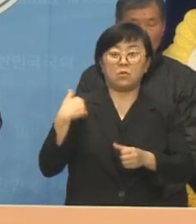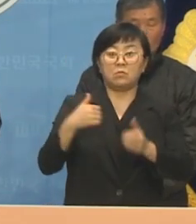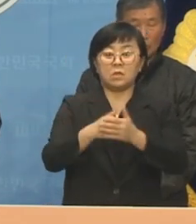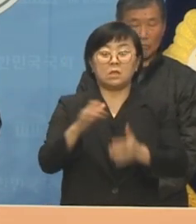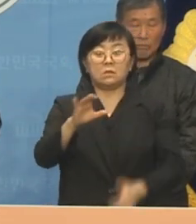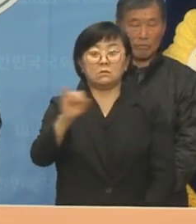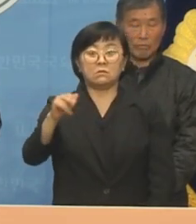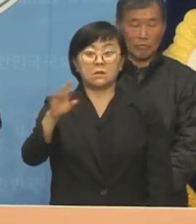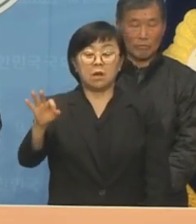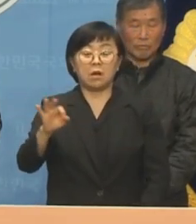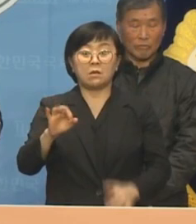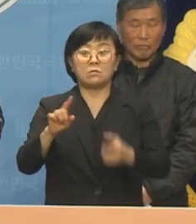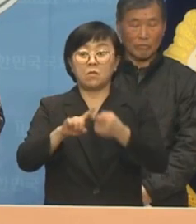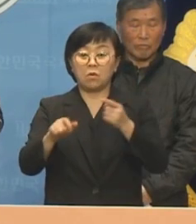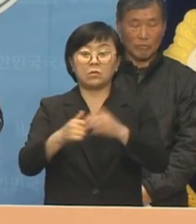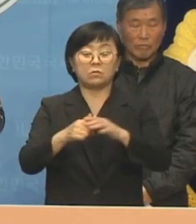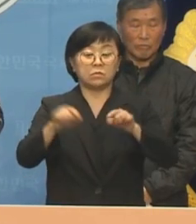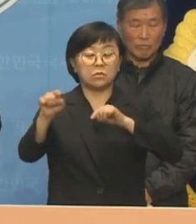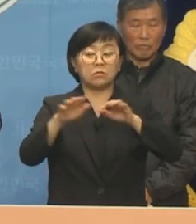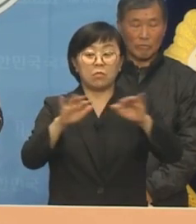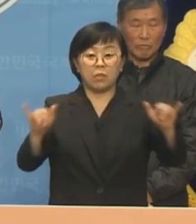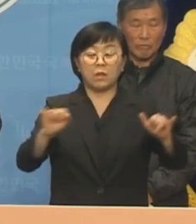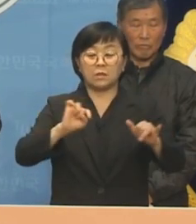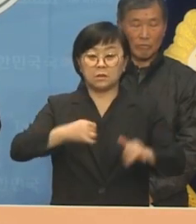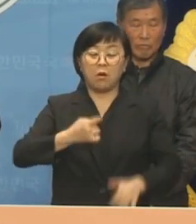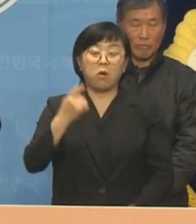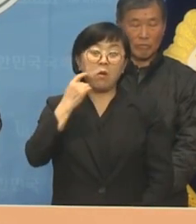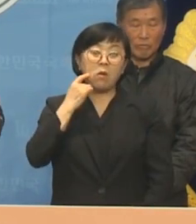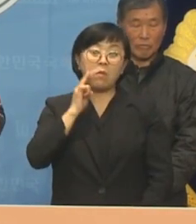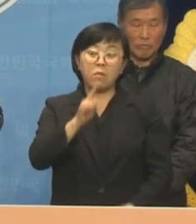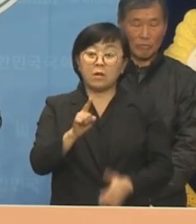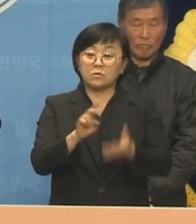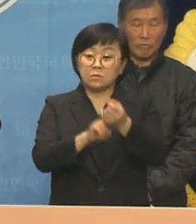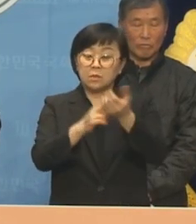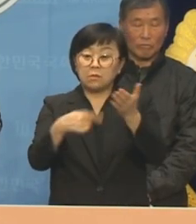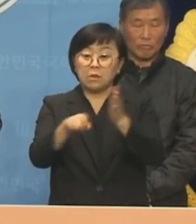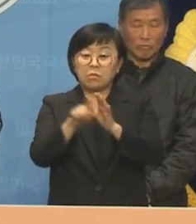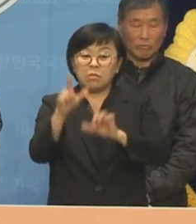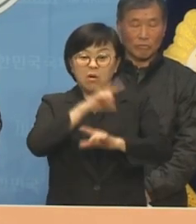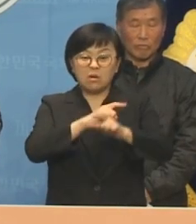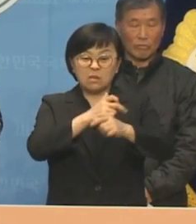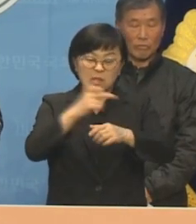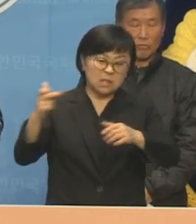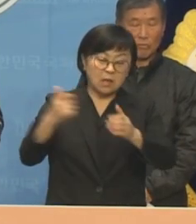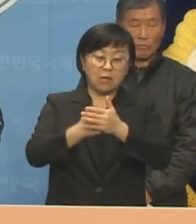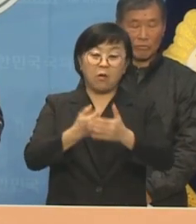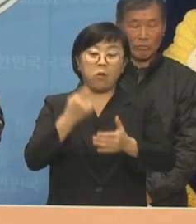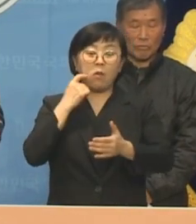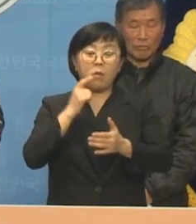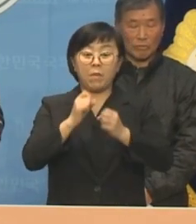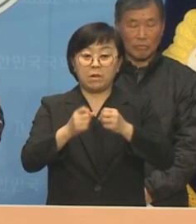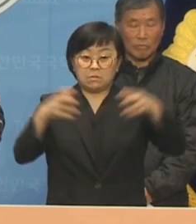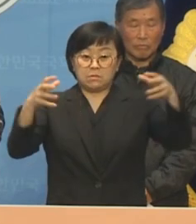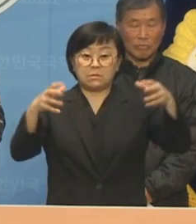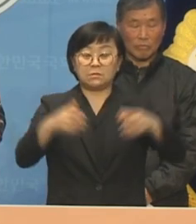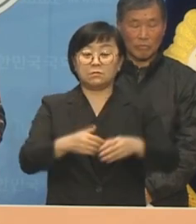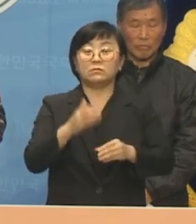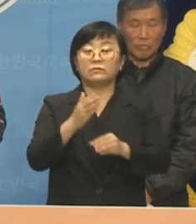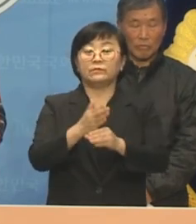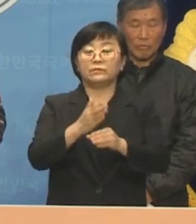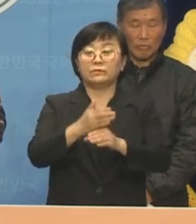이장단이나 이런 사람을 통해서도 자신의 거짓말을 덮기 위해서 더 큰 거짓말을 하고 있고